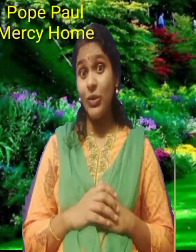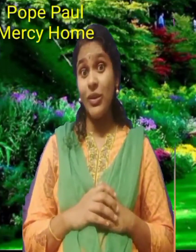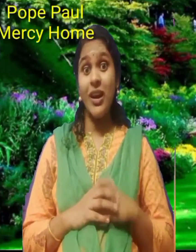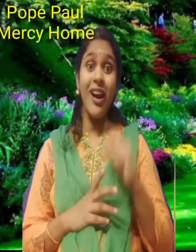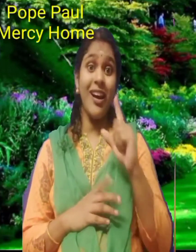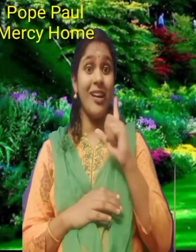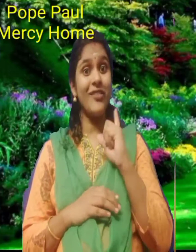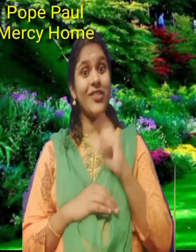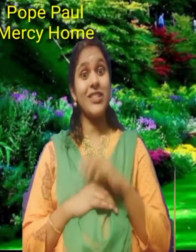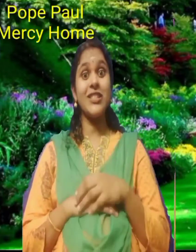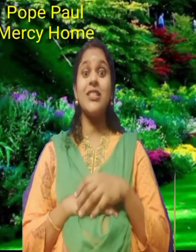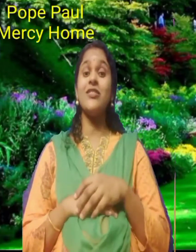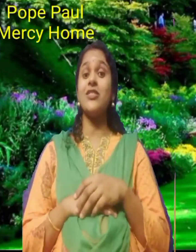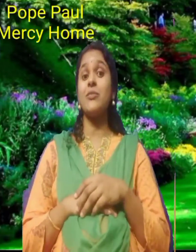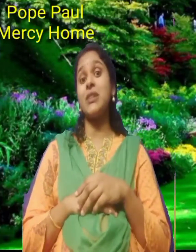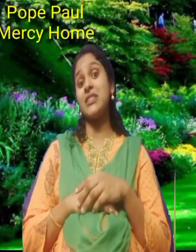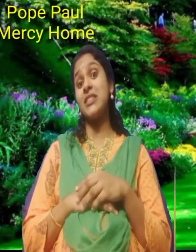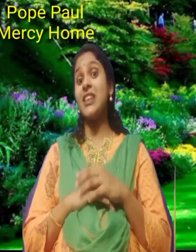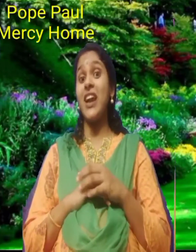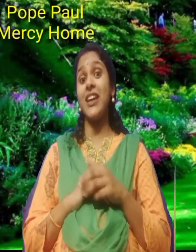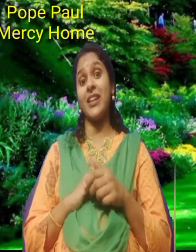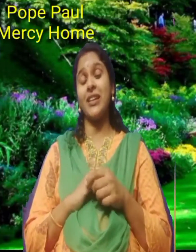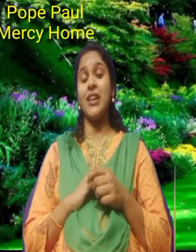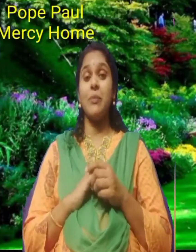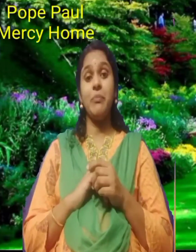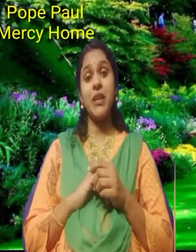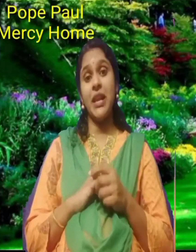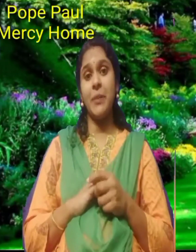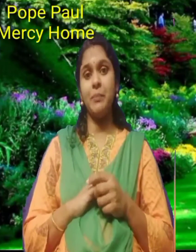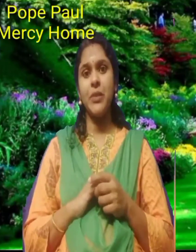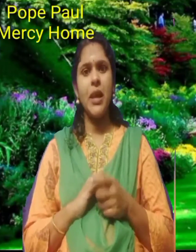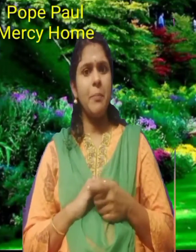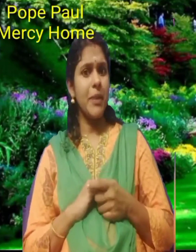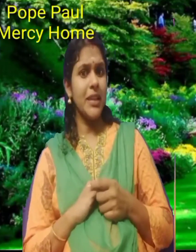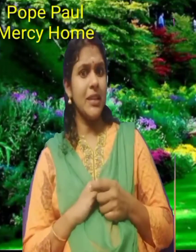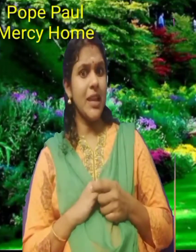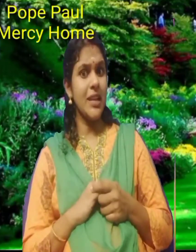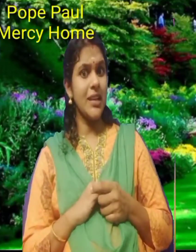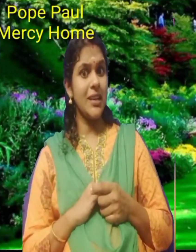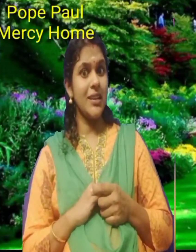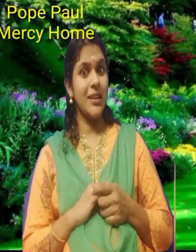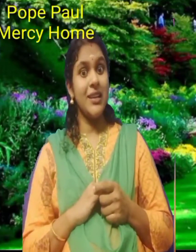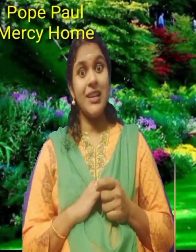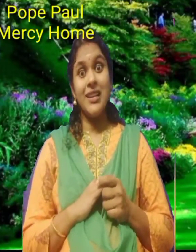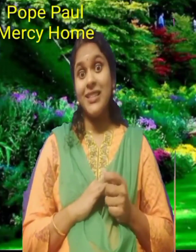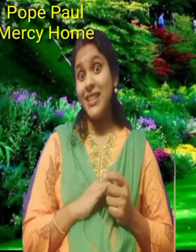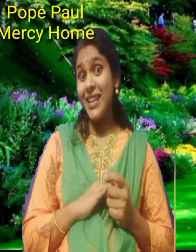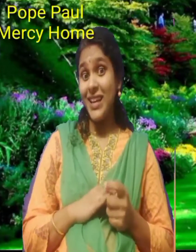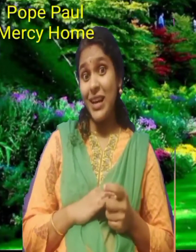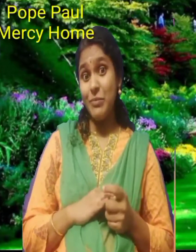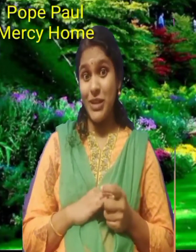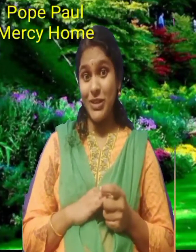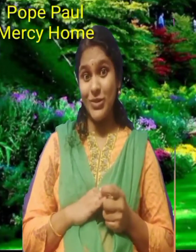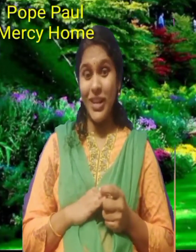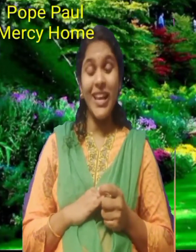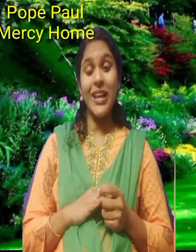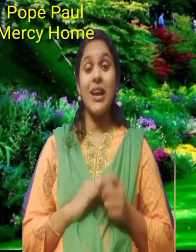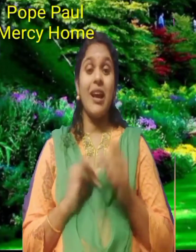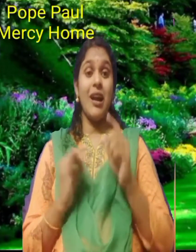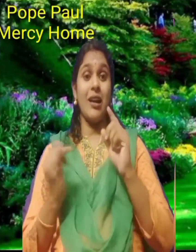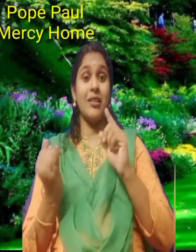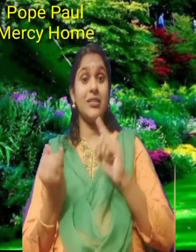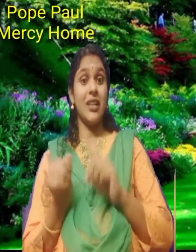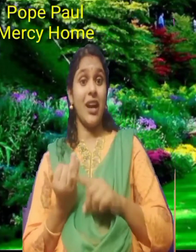ഏതായിരുന്നു? ആ ഫസ്റ്റ് ദിവസം പഠിച്ചത് ഞായർ. പിന്നെ പിന്നെന്താണ്? തിങ്കൾ പഠിച്ചു